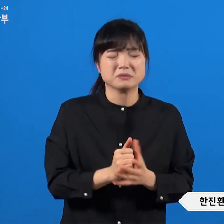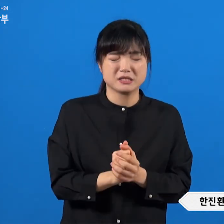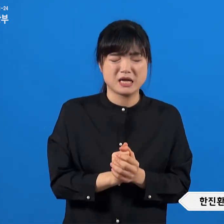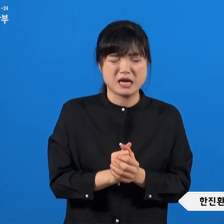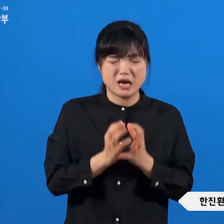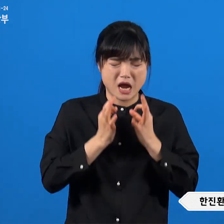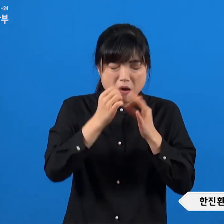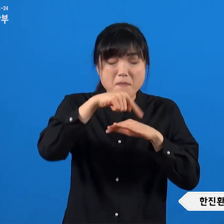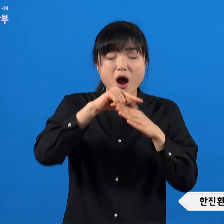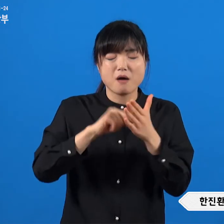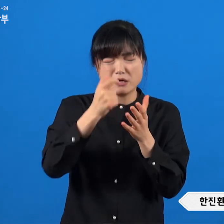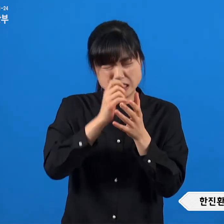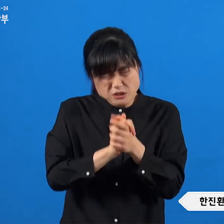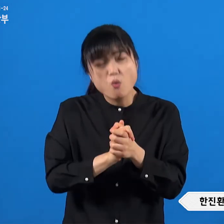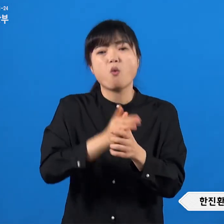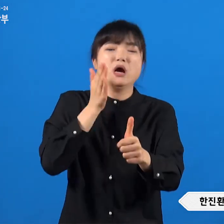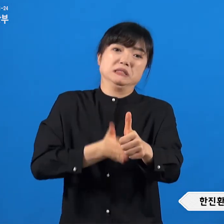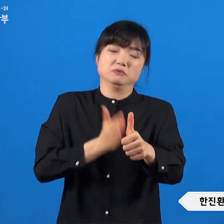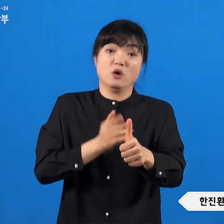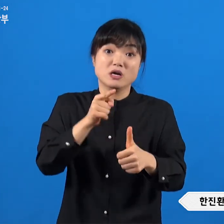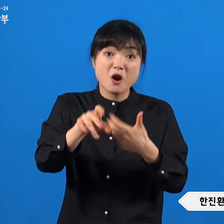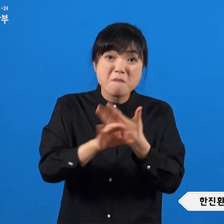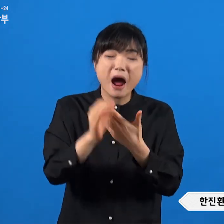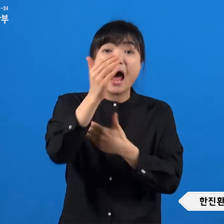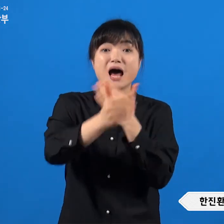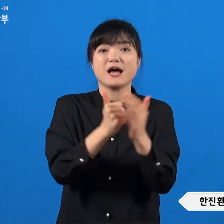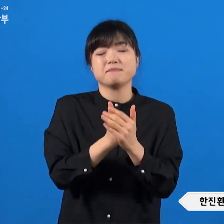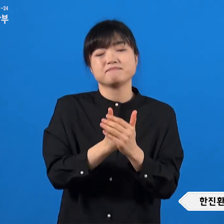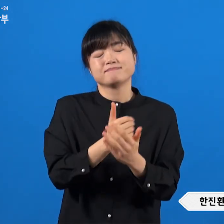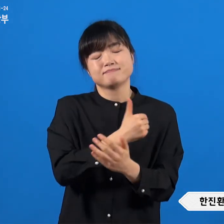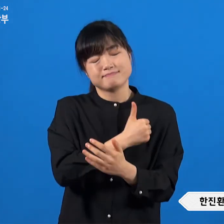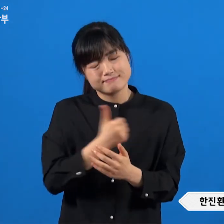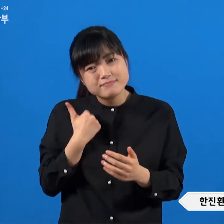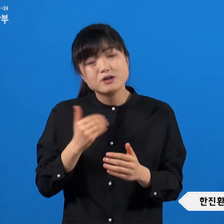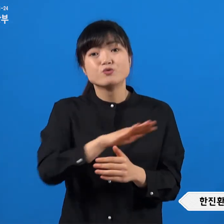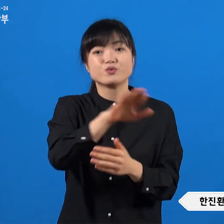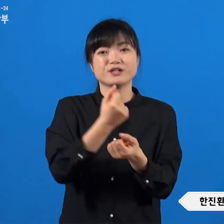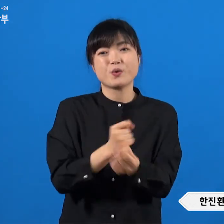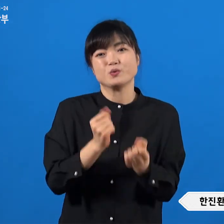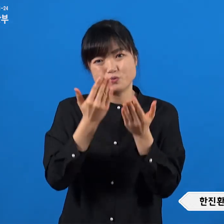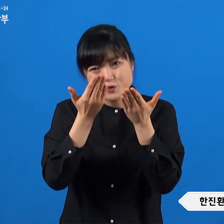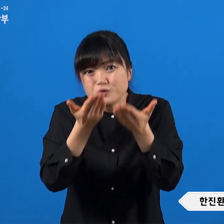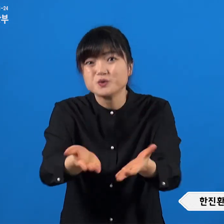마음으로 기도하십시오. 하나님은 얼마든지 우리를 받아주십니다.